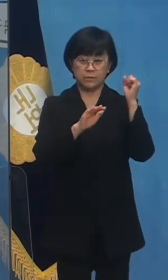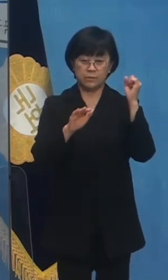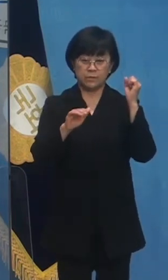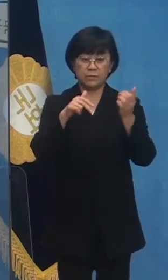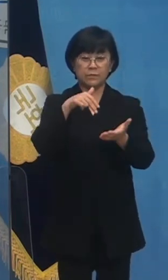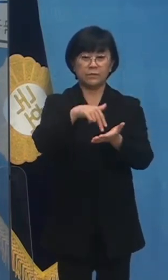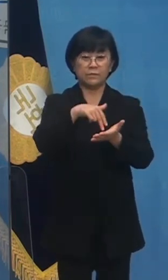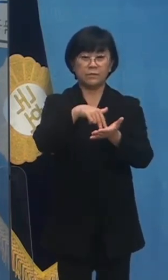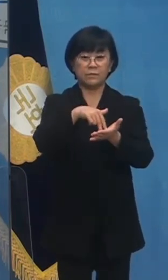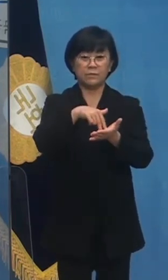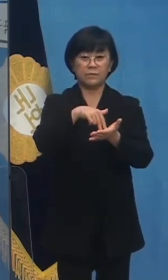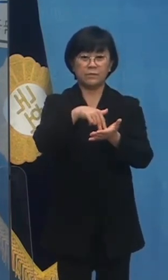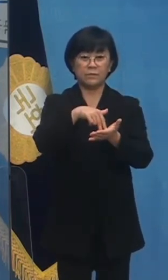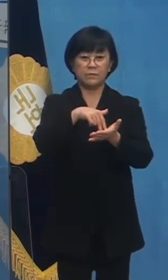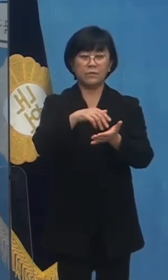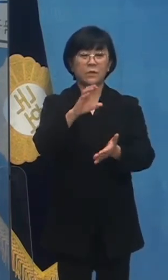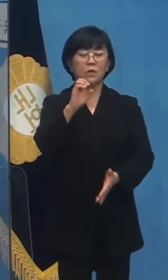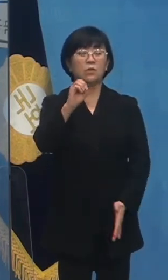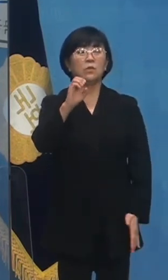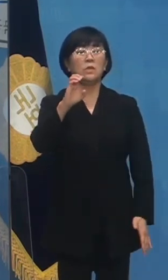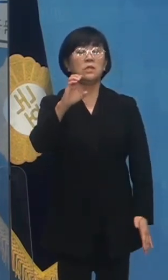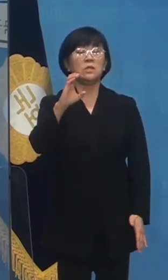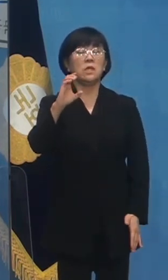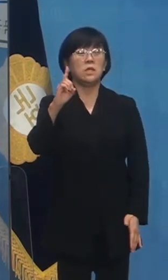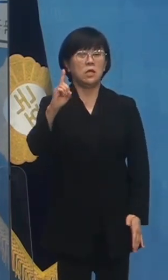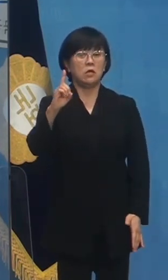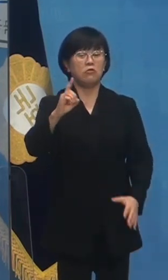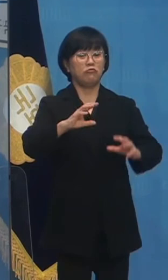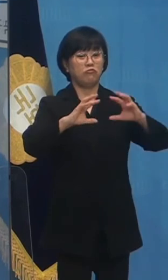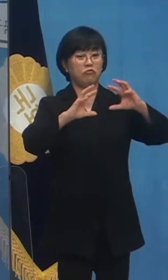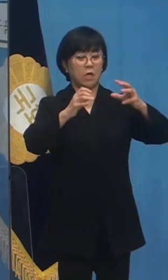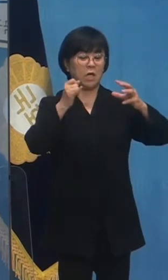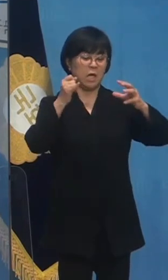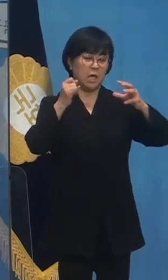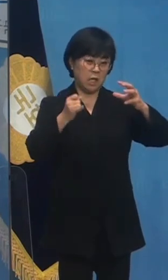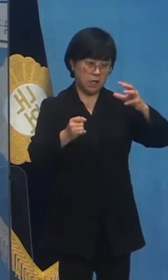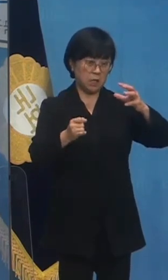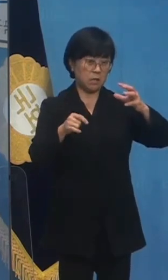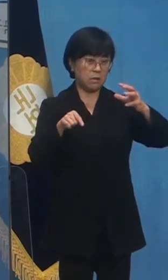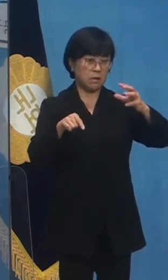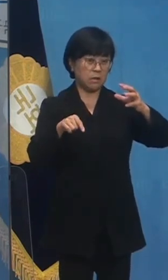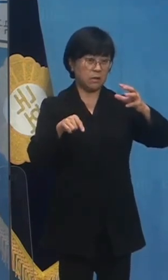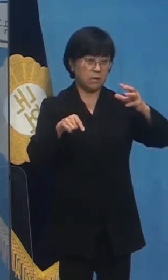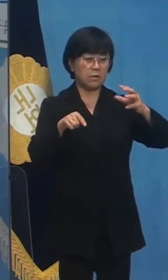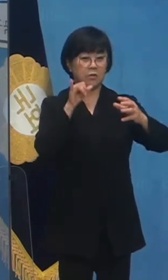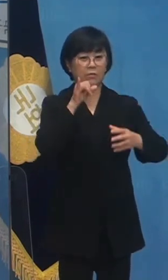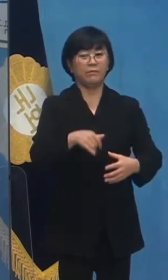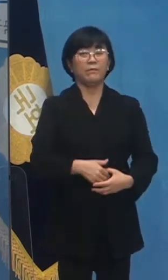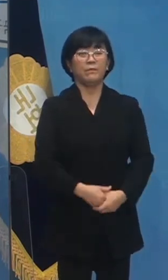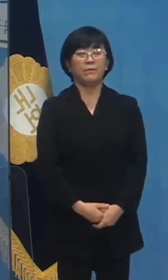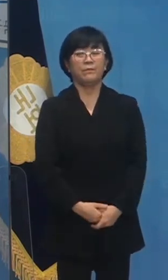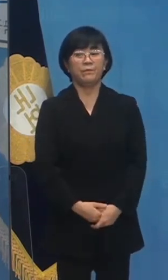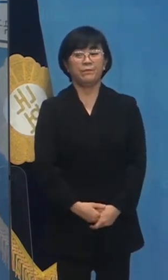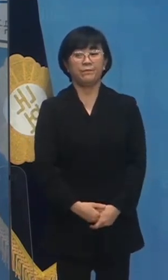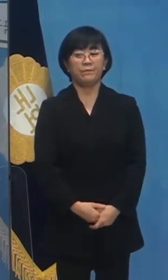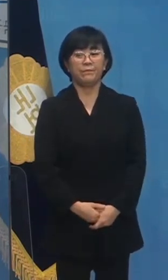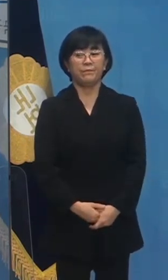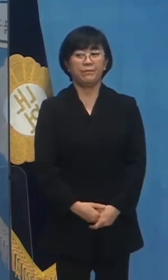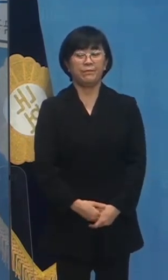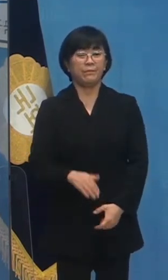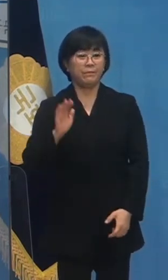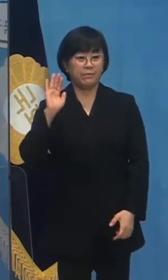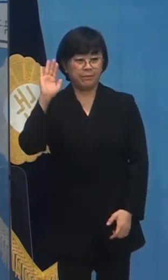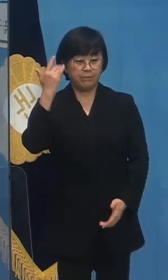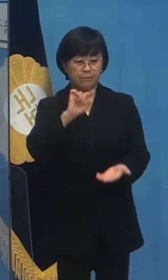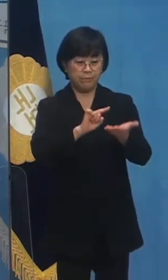보면 OECD 국가 중에서 하위권에서 맴돌고 있습니다.